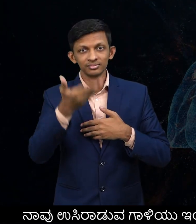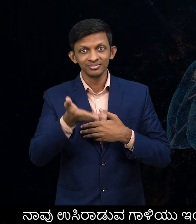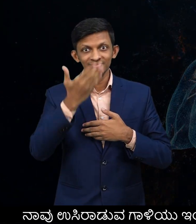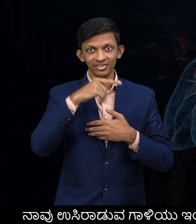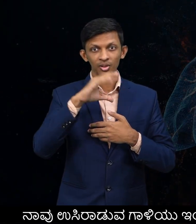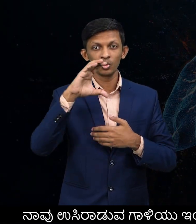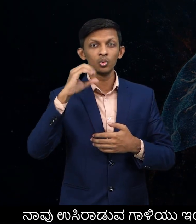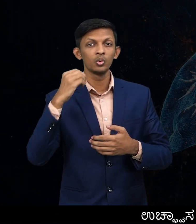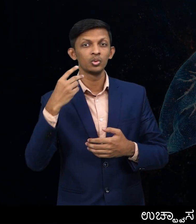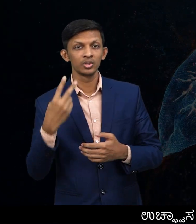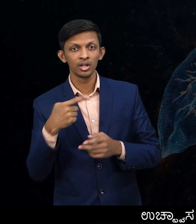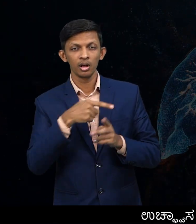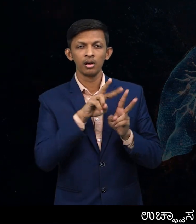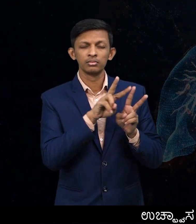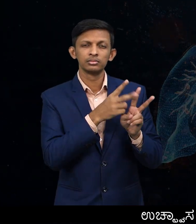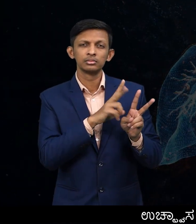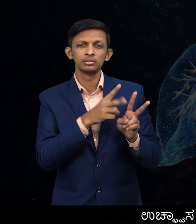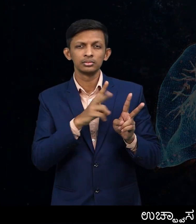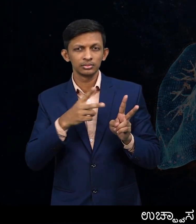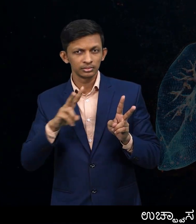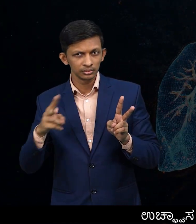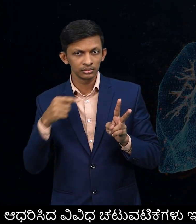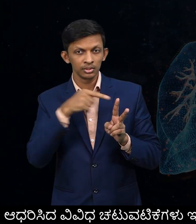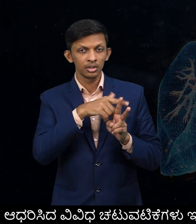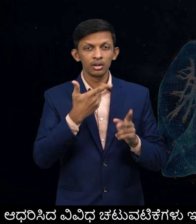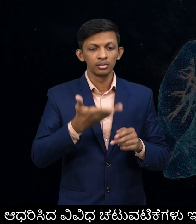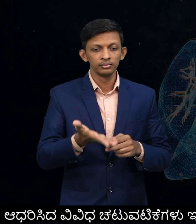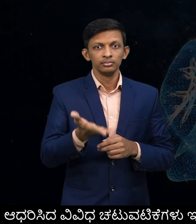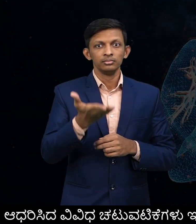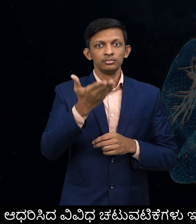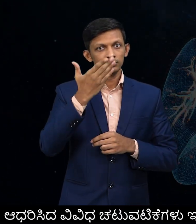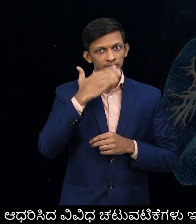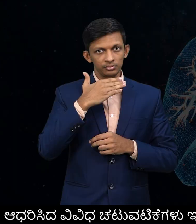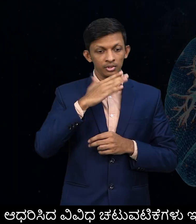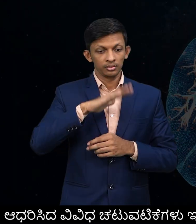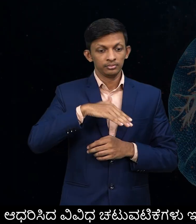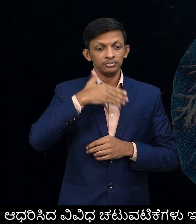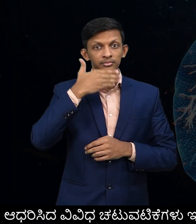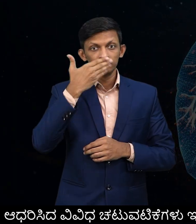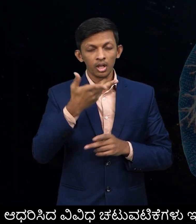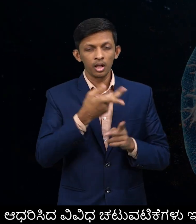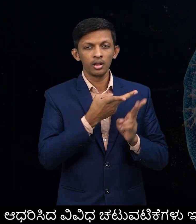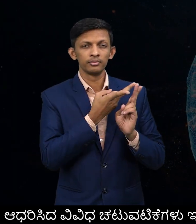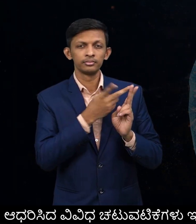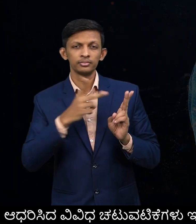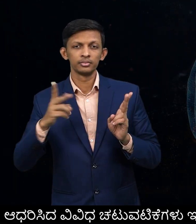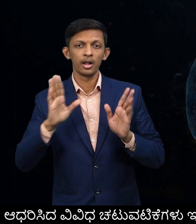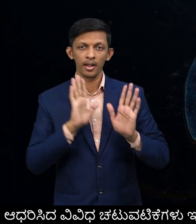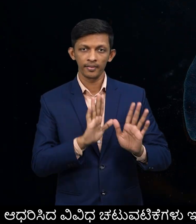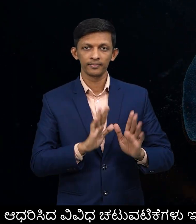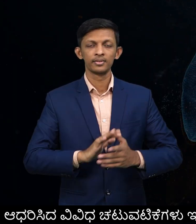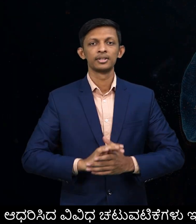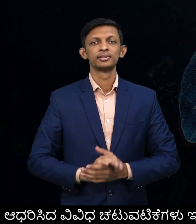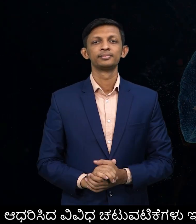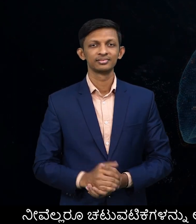ಸಮೃದ್ಧವಾಗಿದೆ, ಉಚ್ಛ್ವಾಸ ಮತ್ತು ನಿಶ್ವಾಸವನ್ನು ಆಧರಿಸಿದ ವಿವಿಧ ಚಟುವಟಿಕೆಗಳು ಇತ್ಯಾದಿಗಳನ್ನು ನೀವು ಅರ್ಥ ಮಾಡಿಕೊಂಡಿದ್ದೀರಿ.